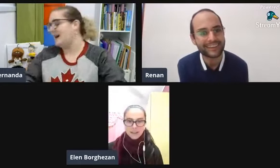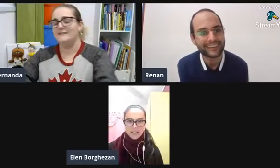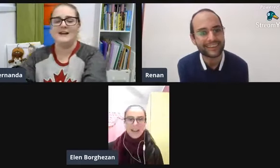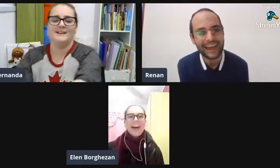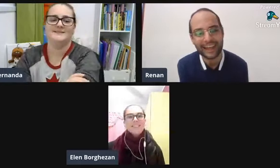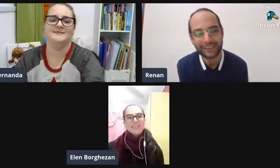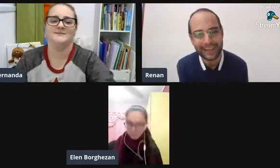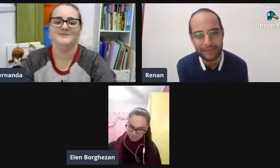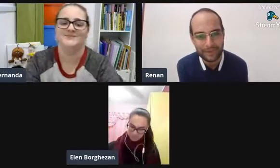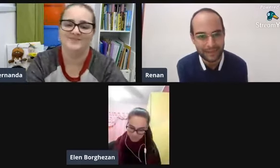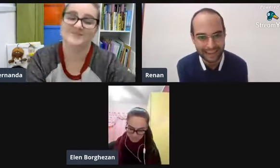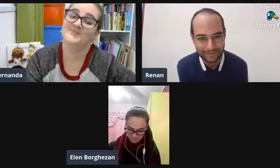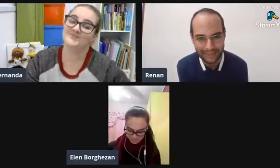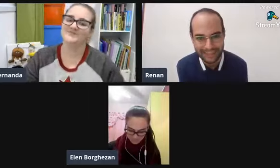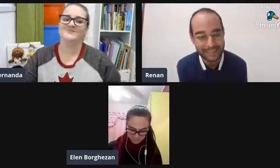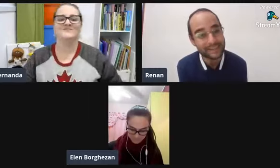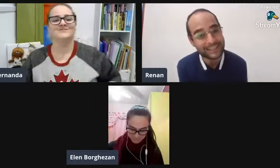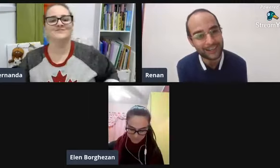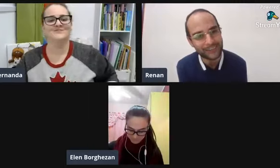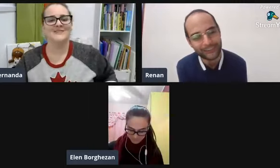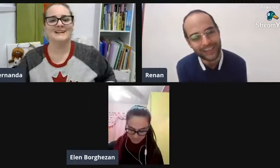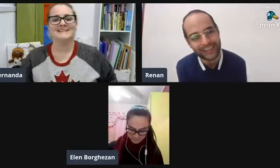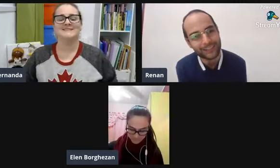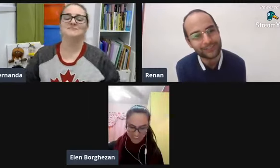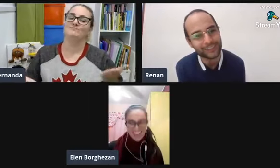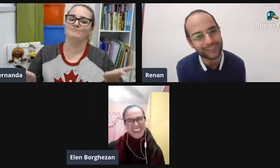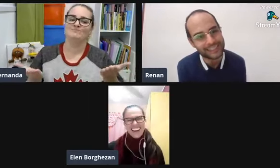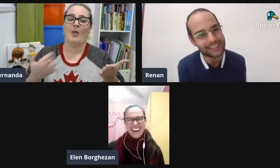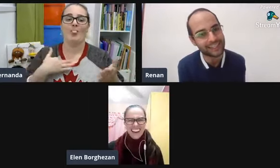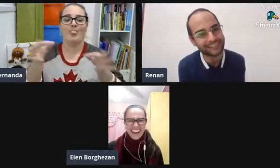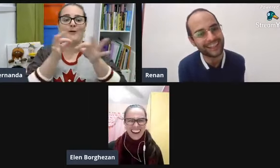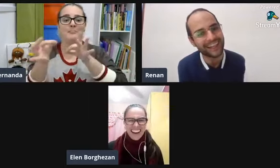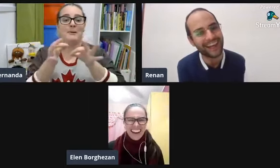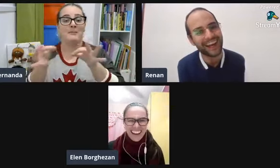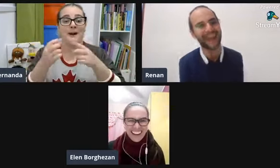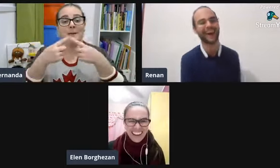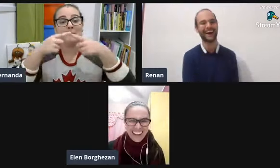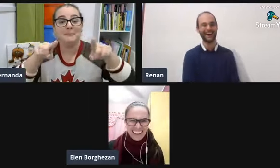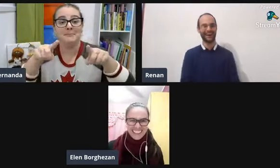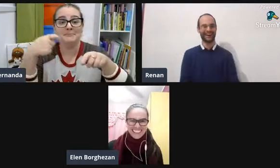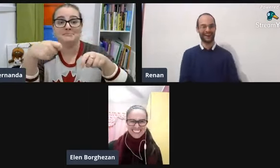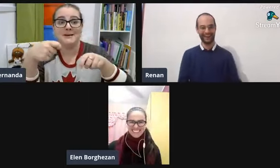tá. Ela não estava preparada para isso, mas agora eu coloquei ela no fogo.